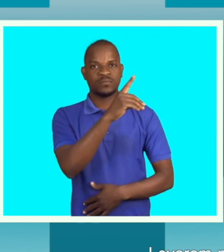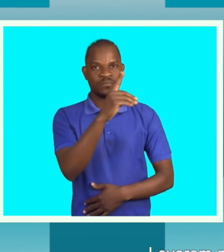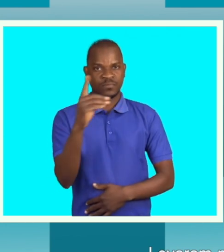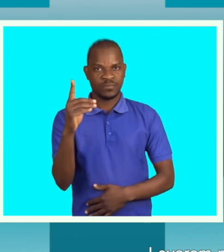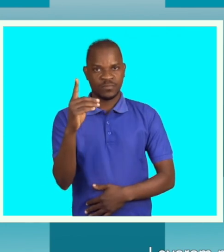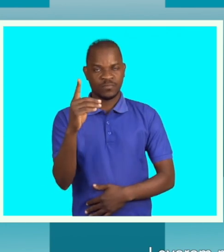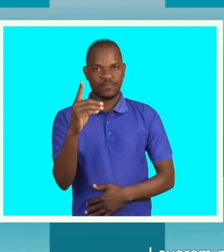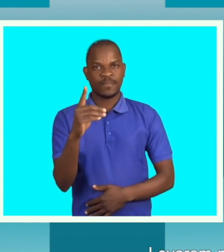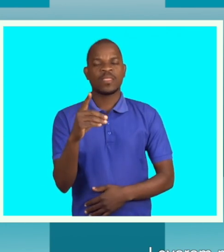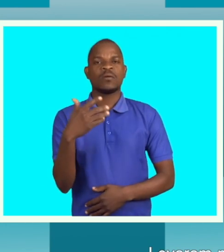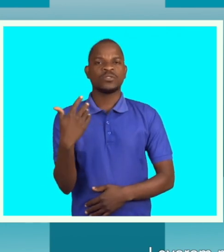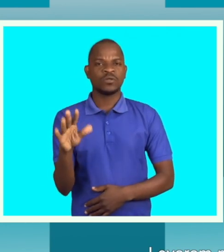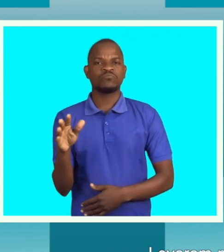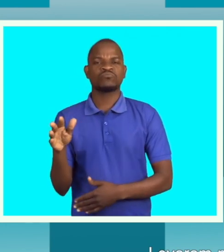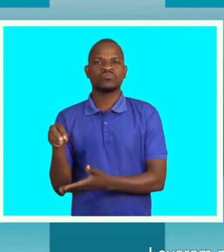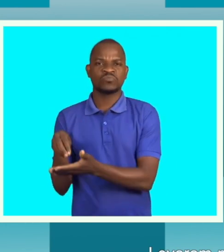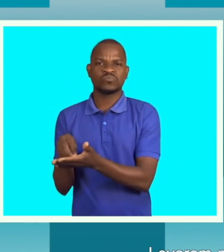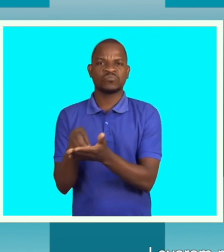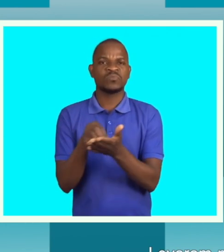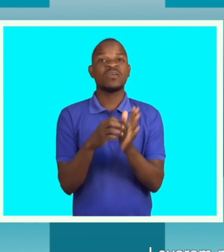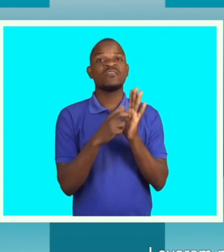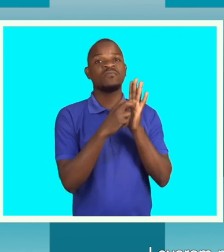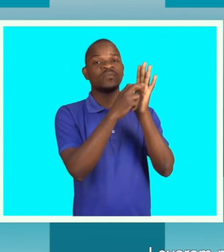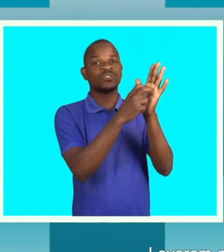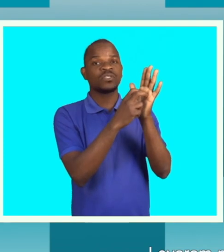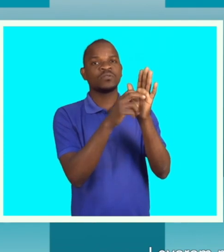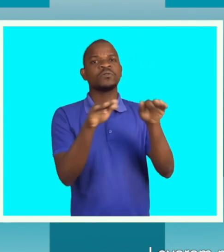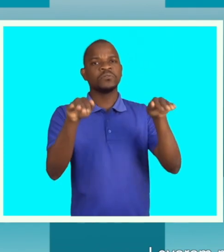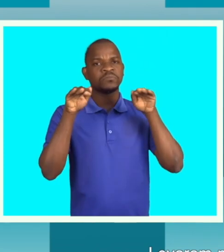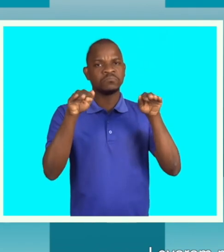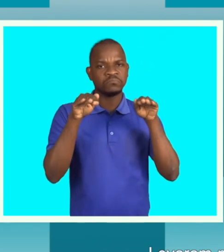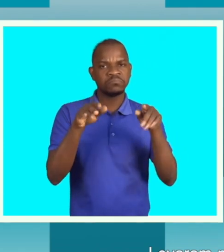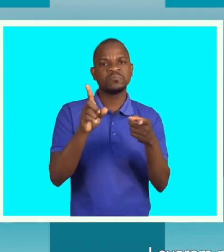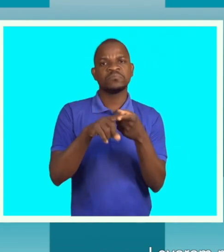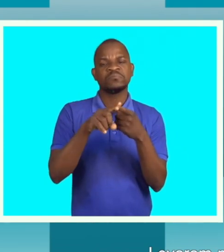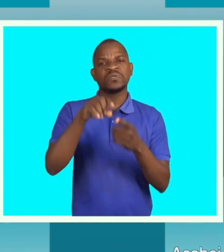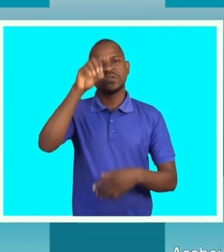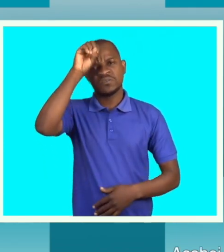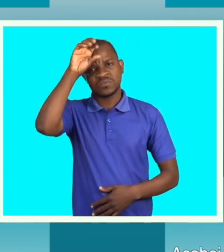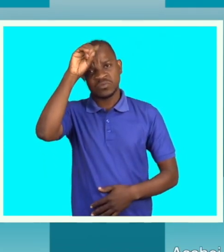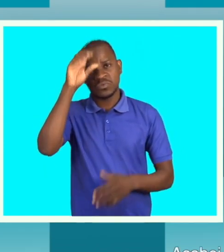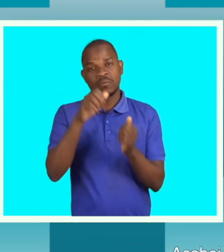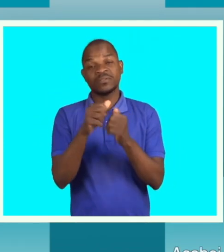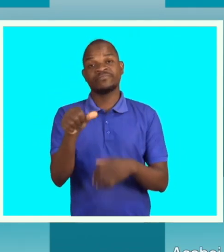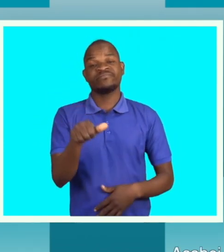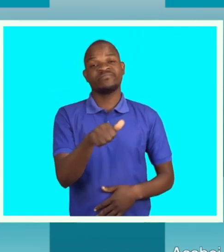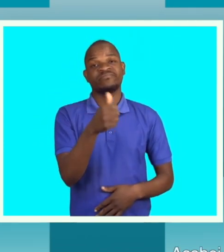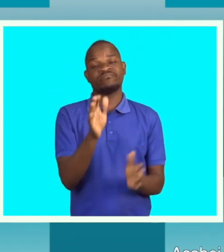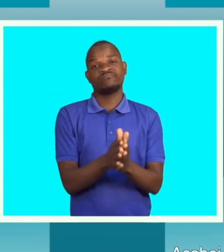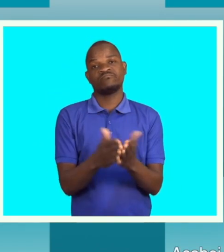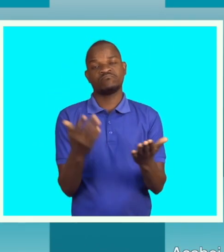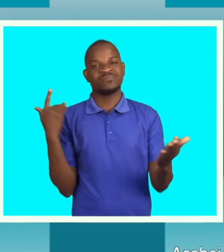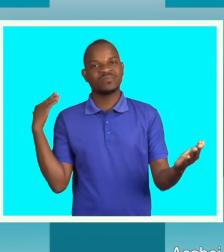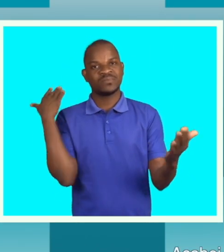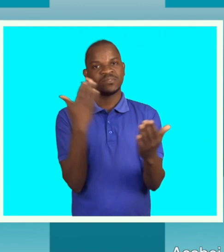Levaram para Zimbabue Levaram para Ficatul Mas nada Que deu efeito E acabei Ficando assim Com esta